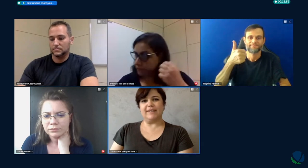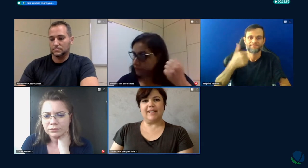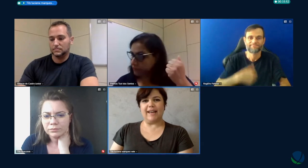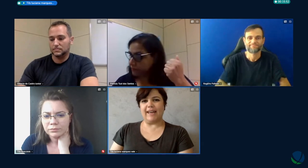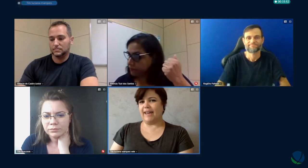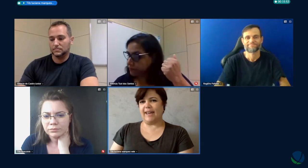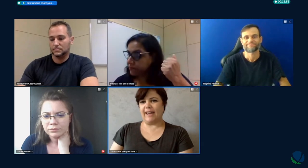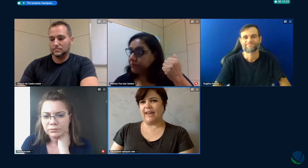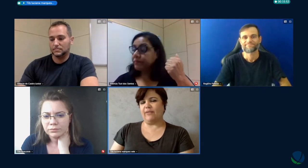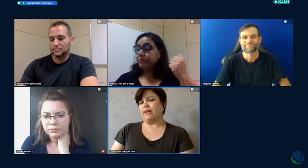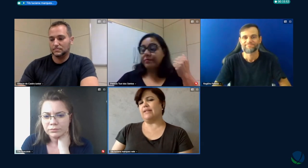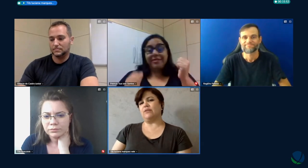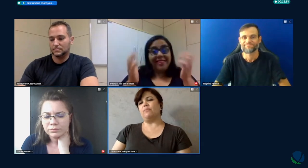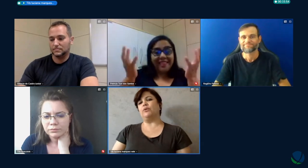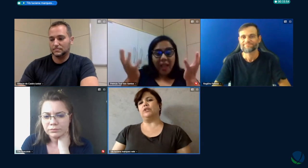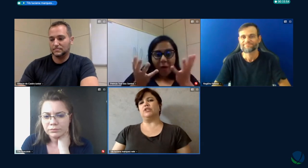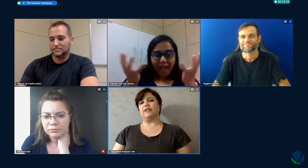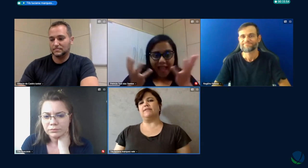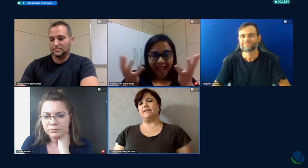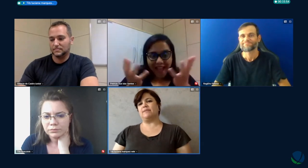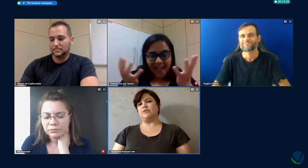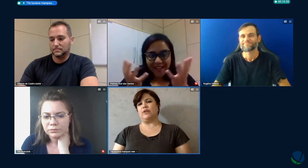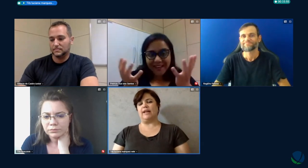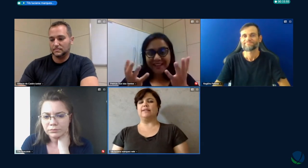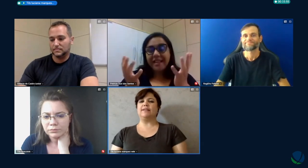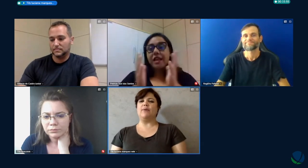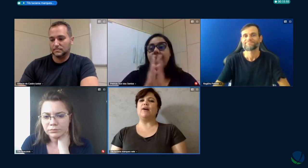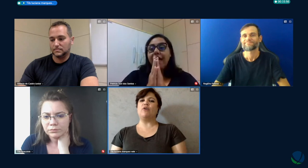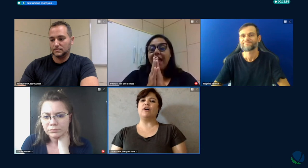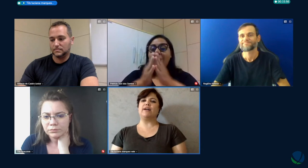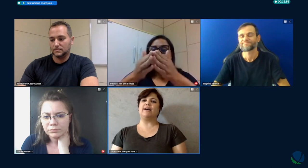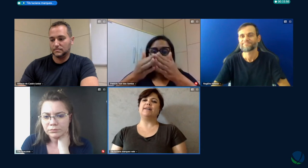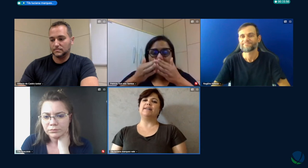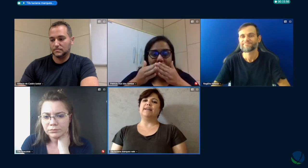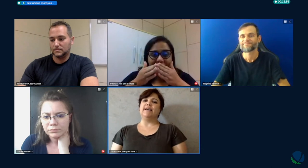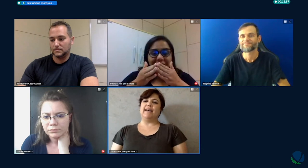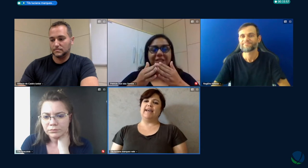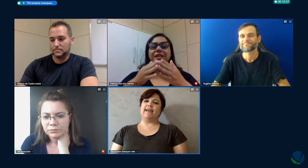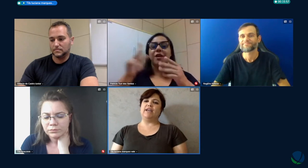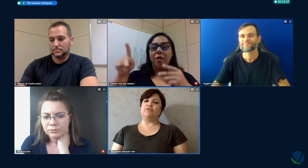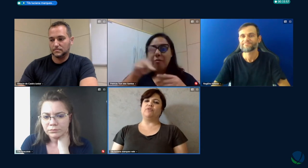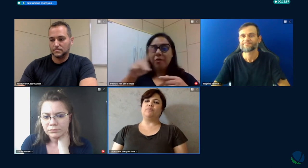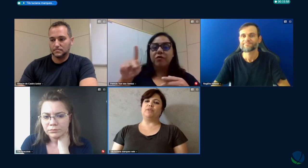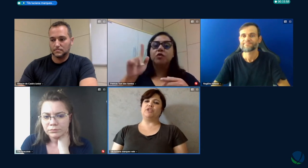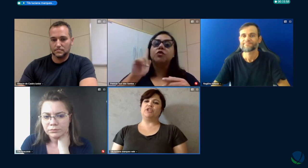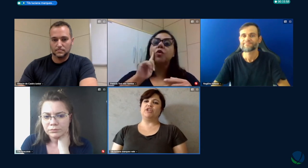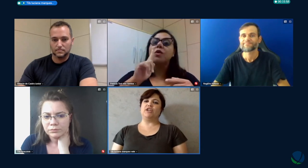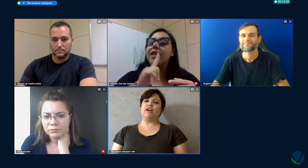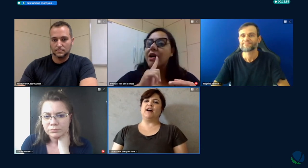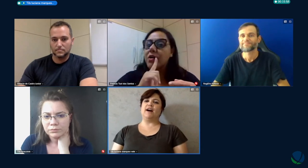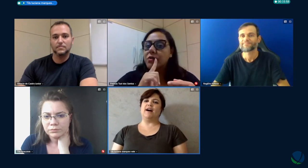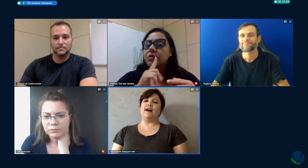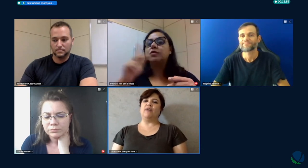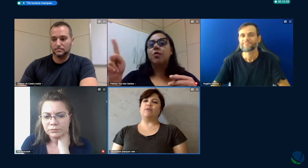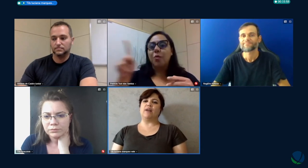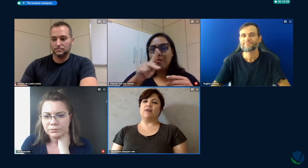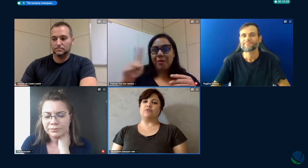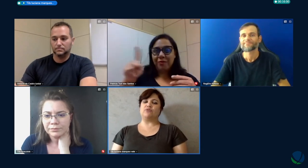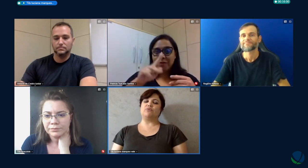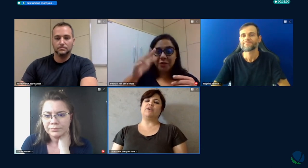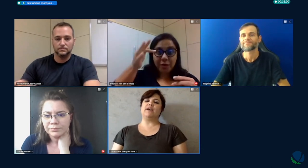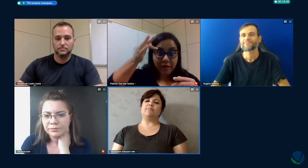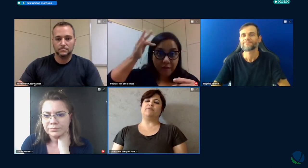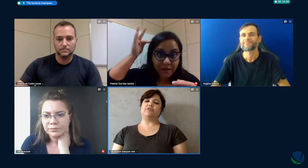então, é uma questão importante que deve ser mencionada. Então, agora, eu vou pedir